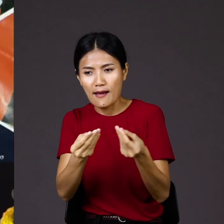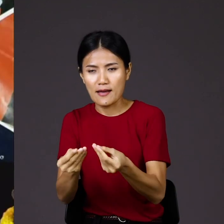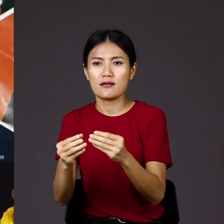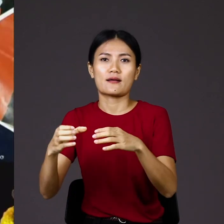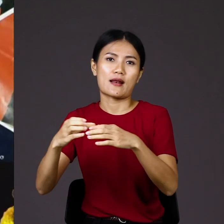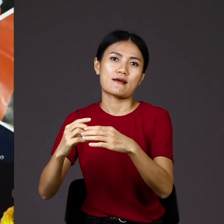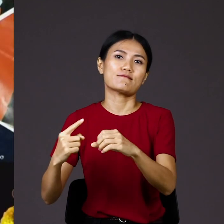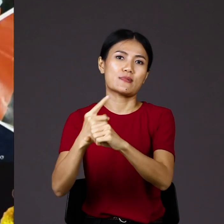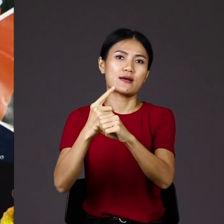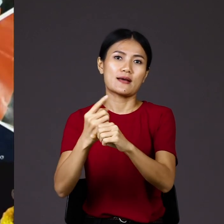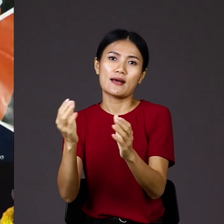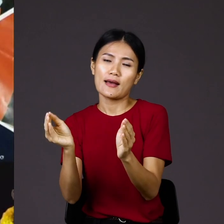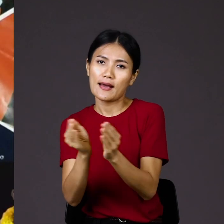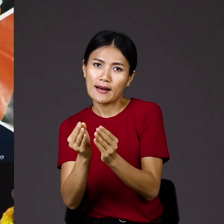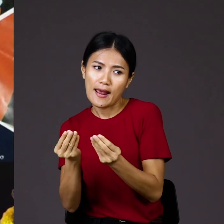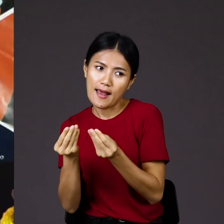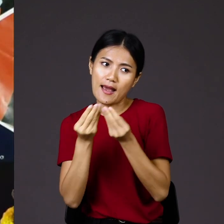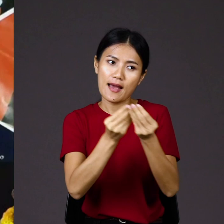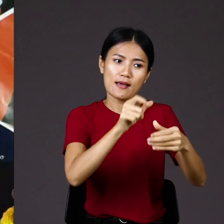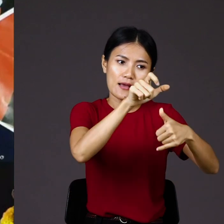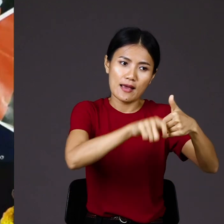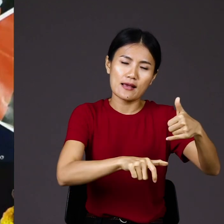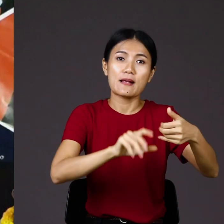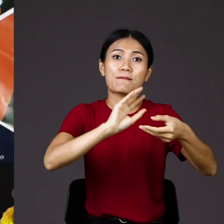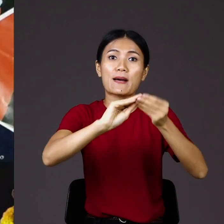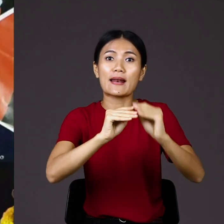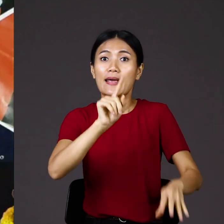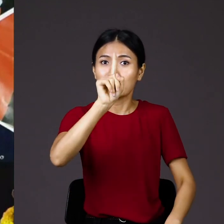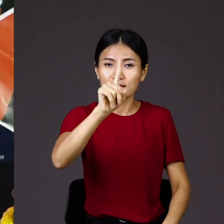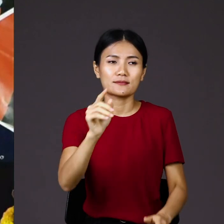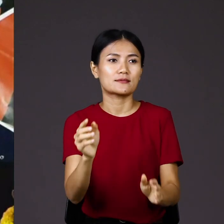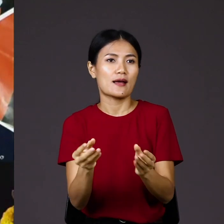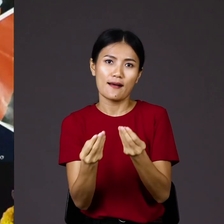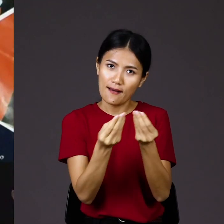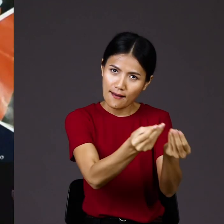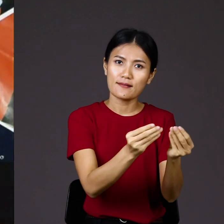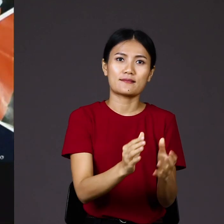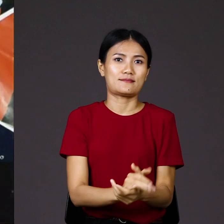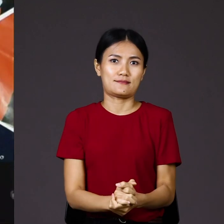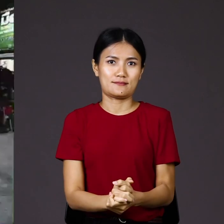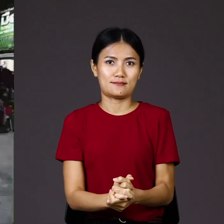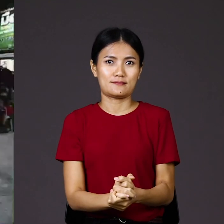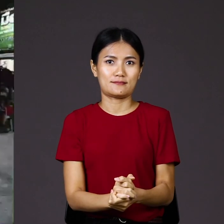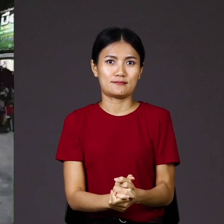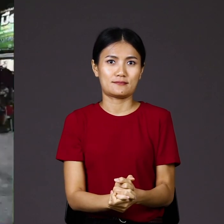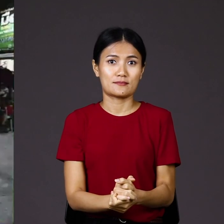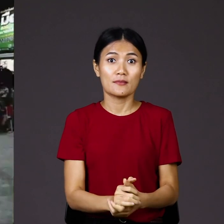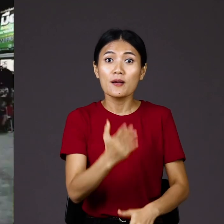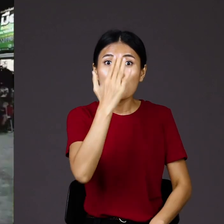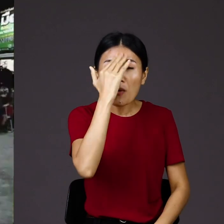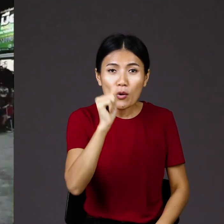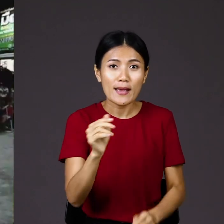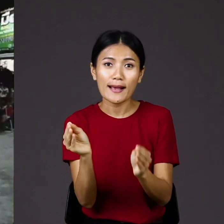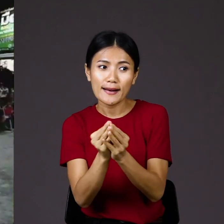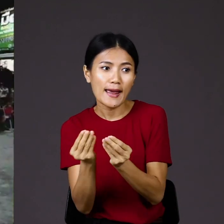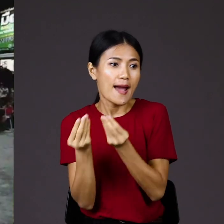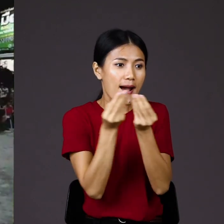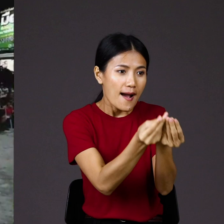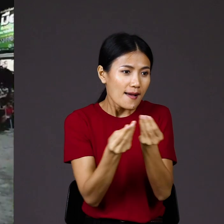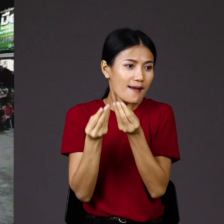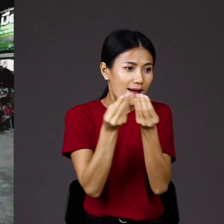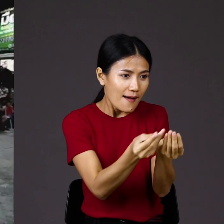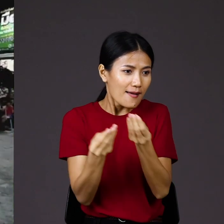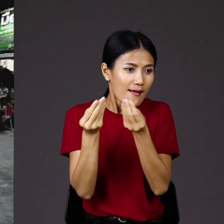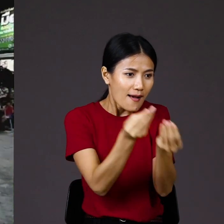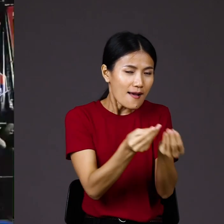ครของคณะก้าวหน้าเลยครับยิ่งต้องเลือกไพบูลย์กิจวรวุฒิหมายเลขหนึ่งให้ถล่มทลายเพราะยิ่ง